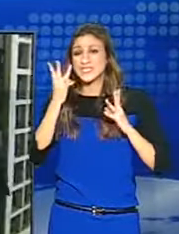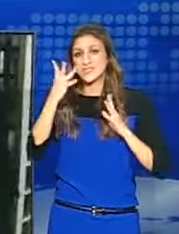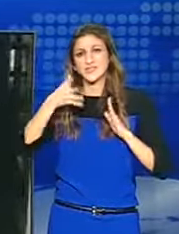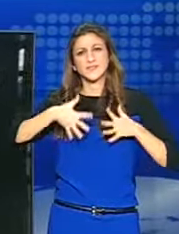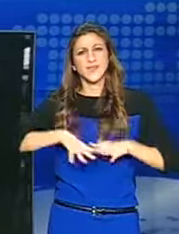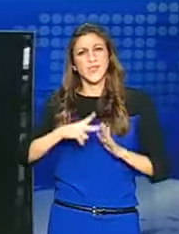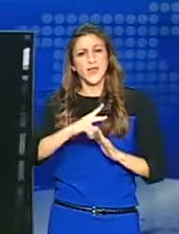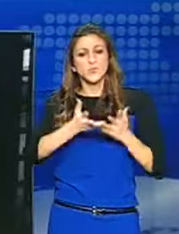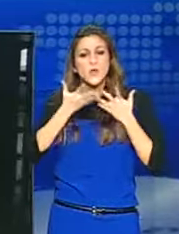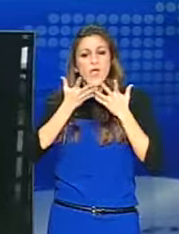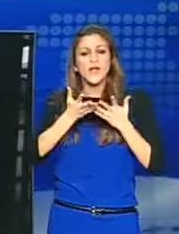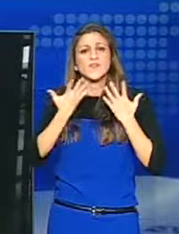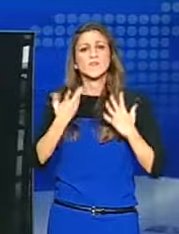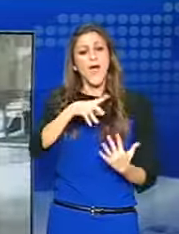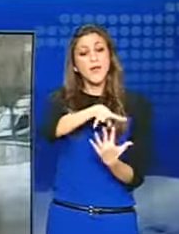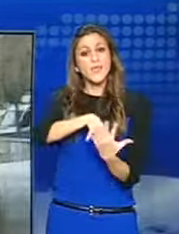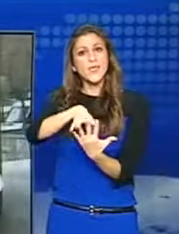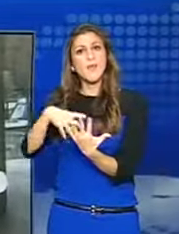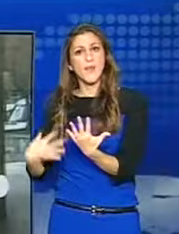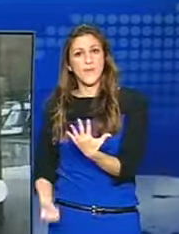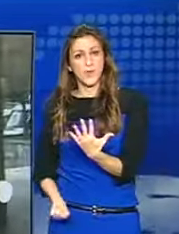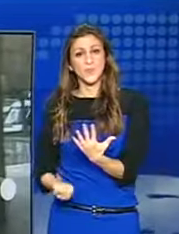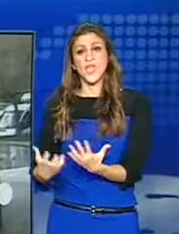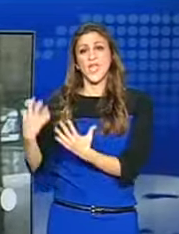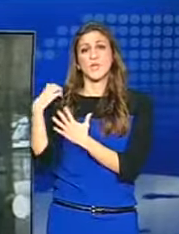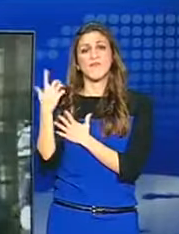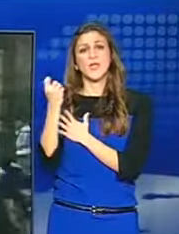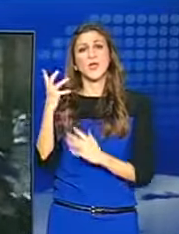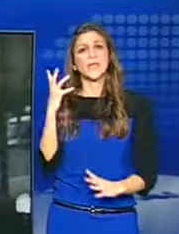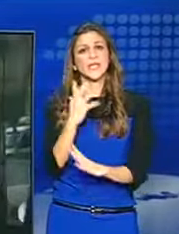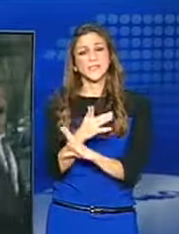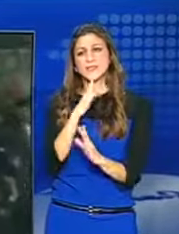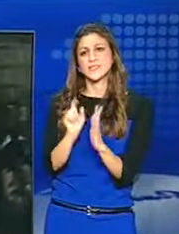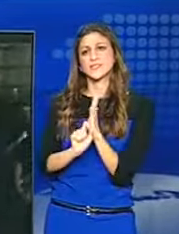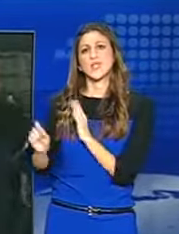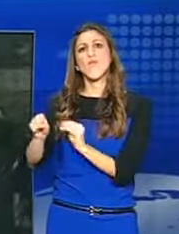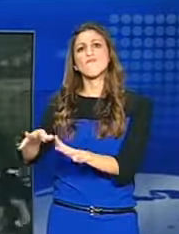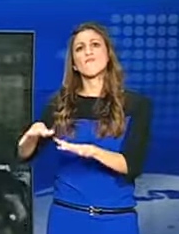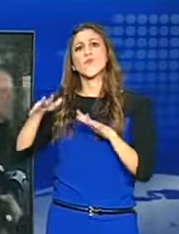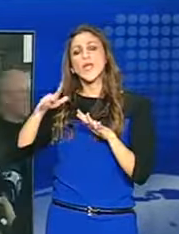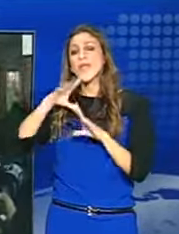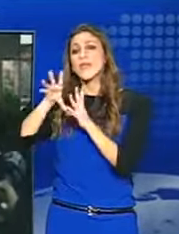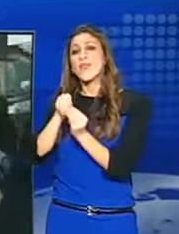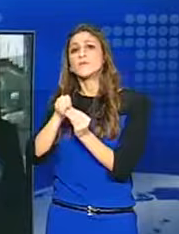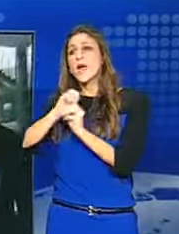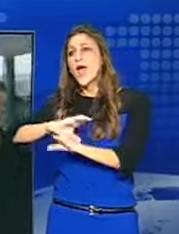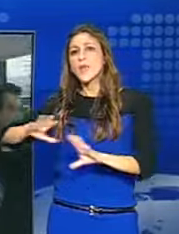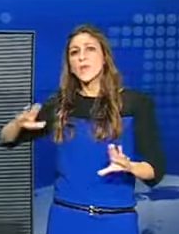παπακωνσταντίνου αλλά και των υπαλλήλων του υπουργείου οικονομικών με τις οποίες καταγράφεται η πορεία της λίστας επι υπουργίας παπακωνσταντίνου τις